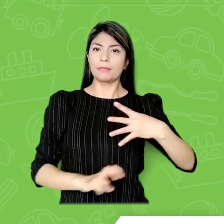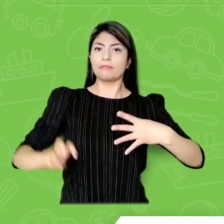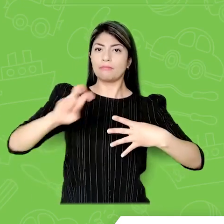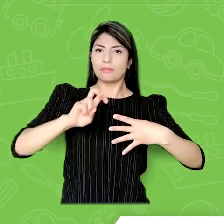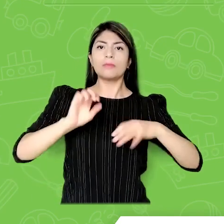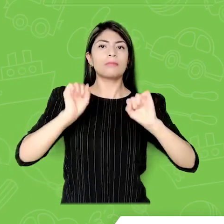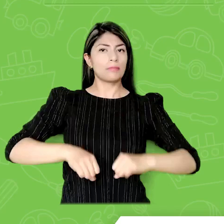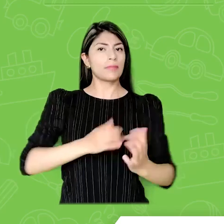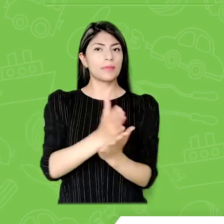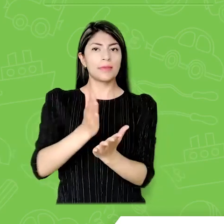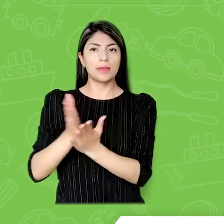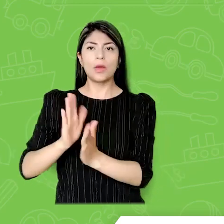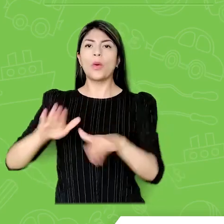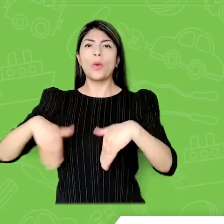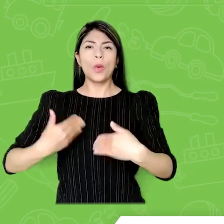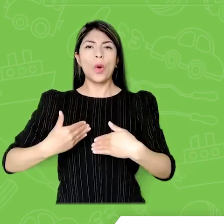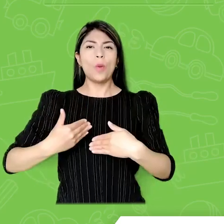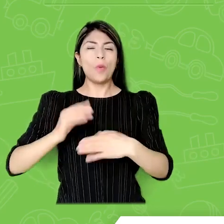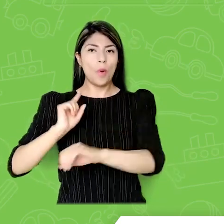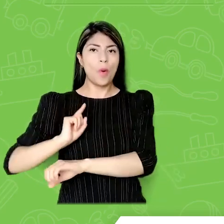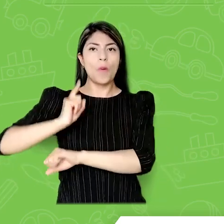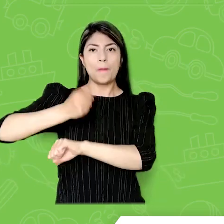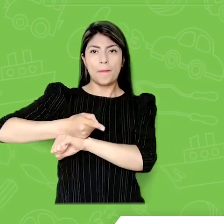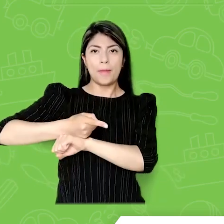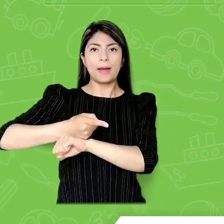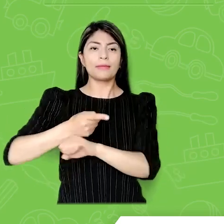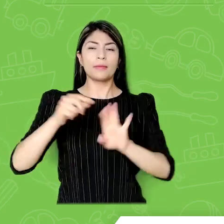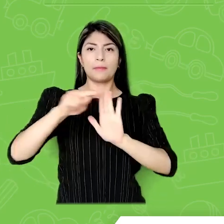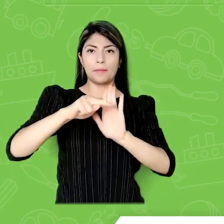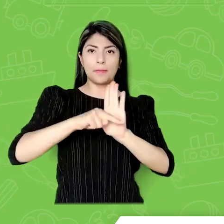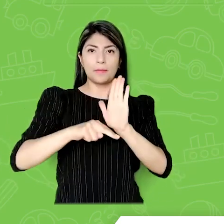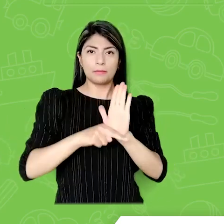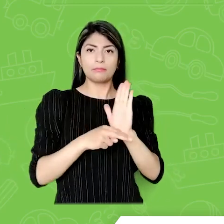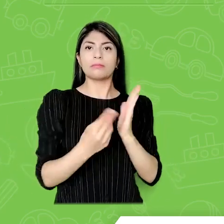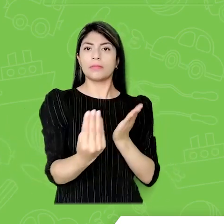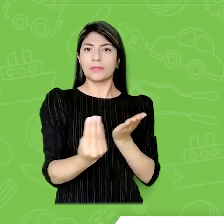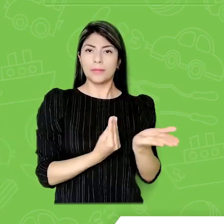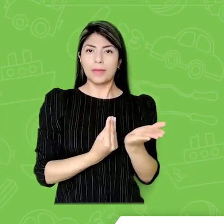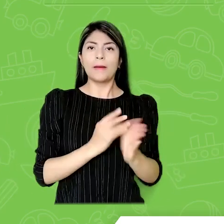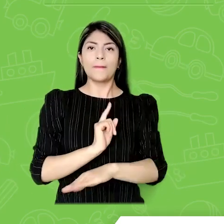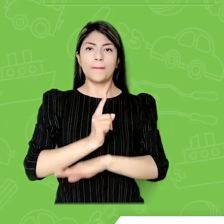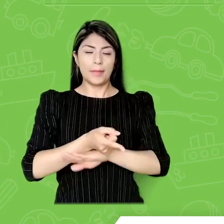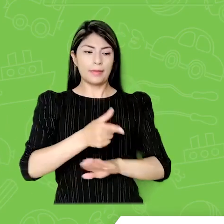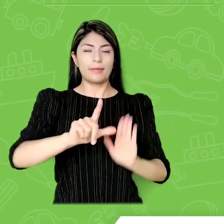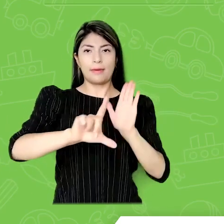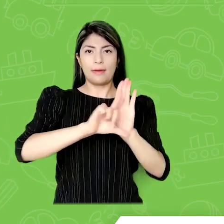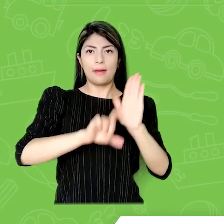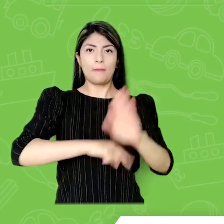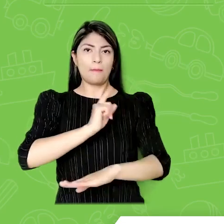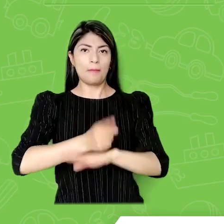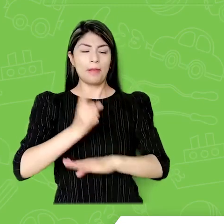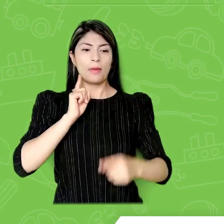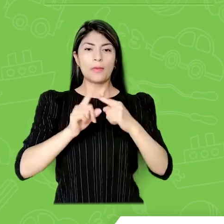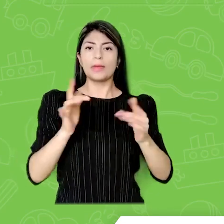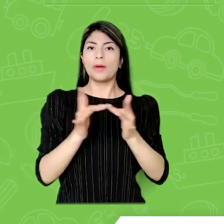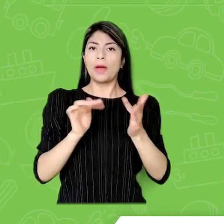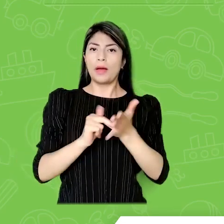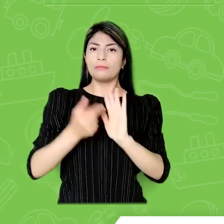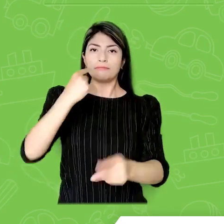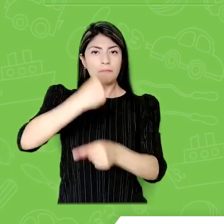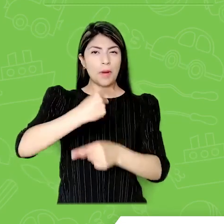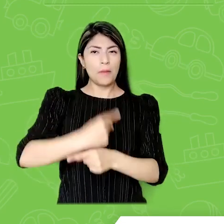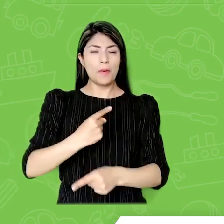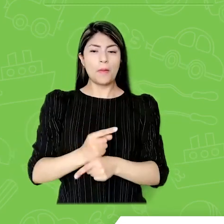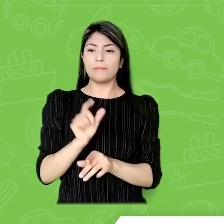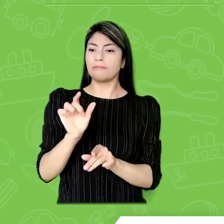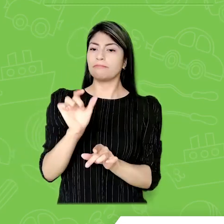en los mismos, se harán previo cumplimiento de los requisitos y condiciones que fije la ley para determinar los méritos y las